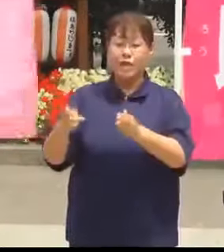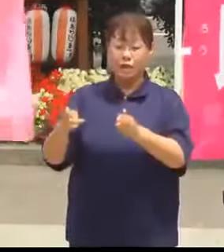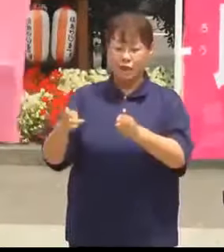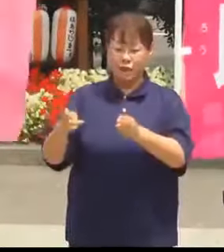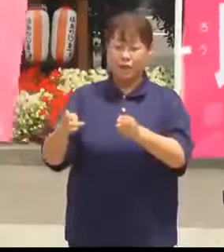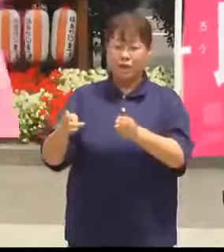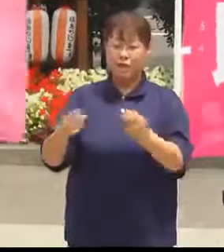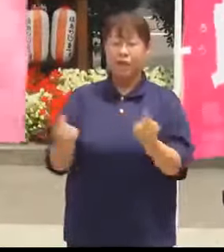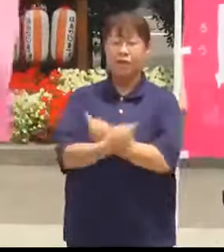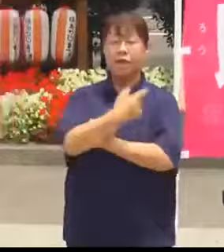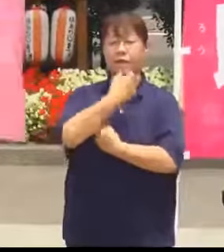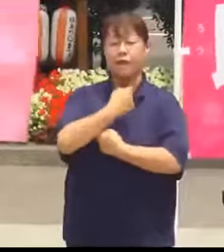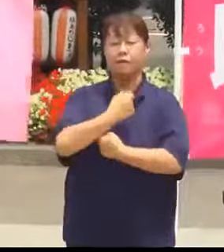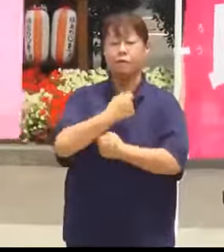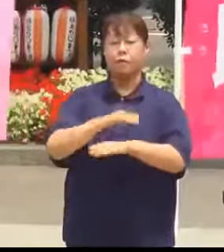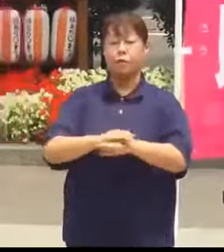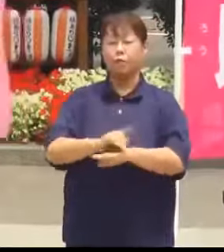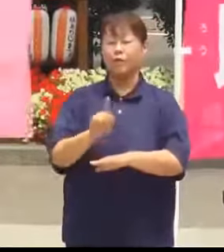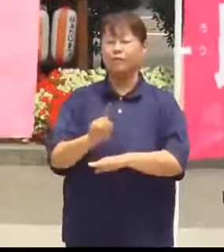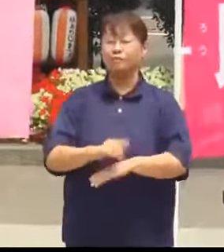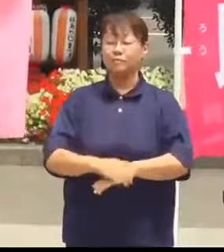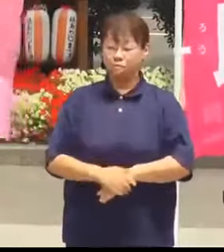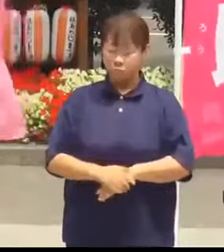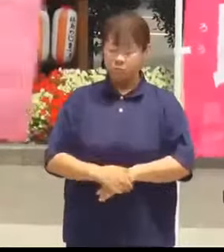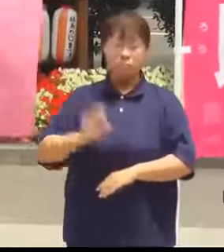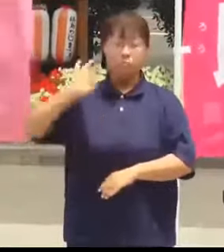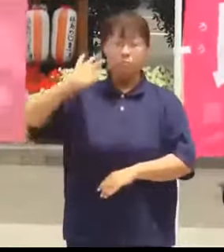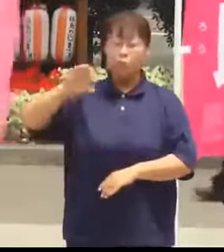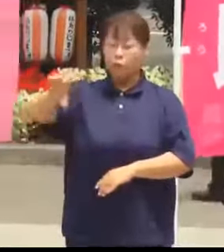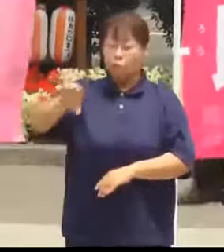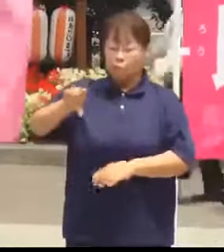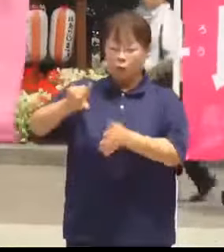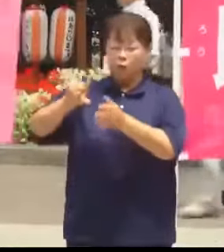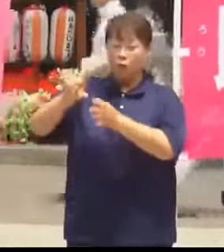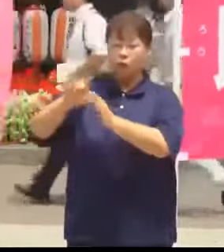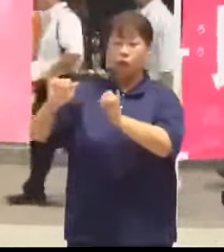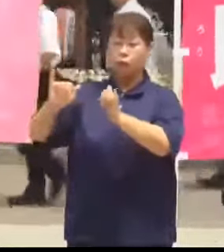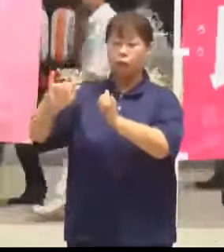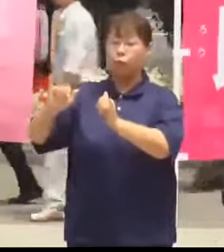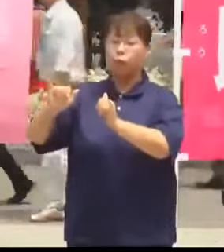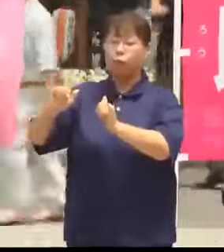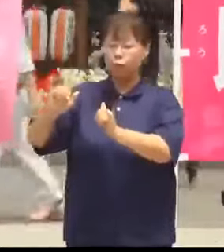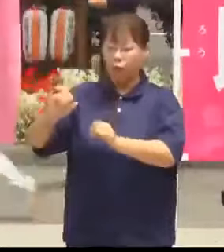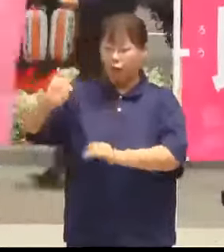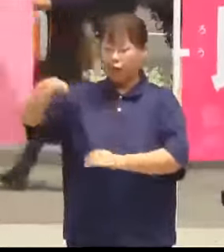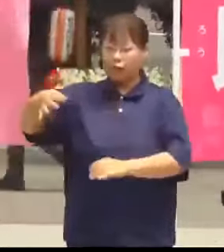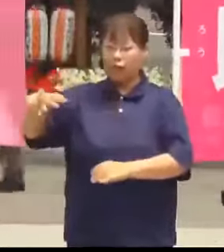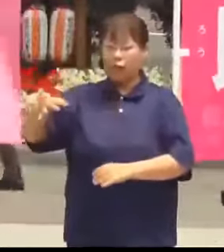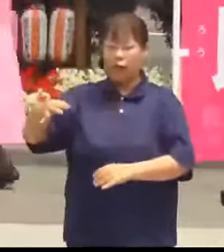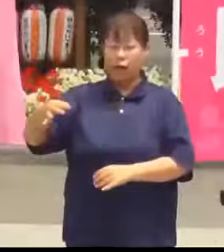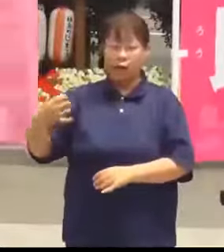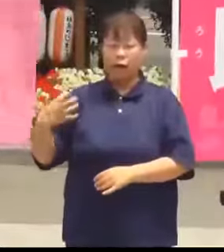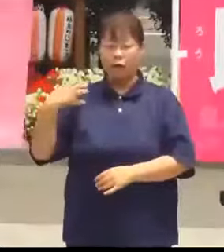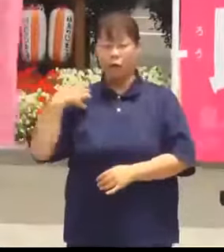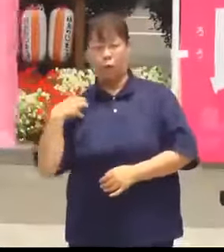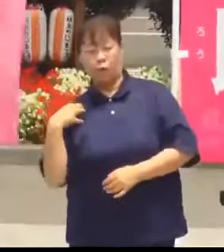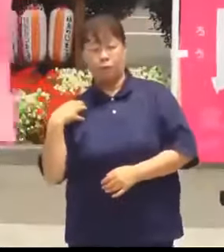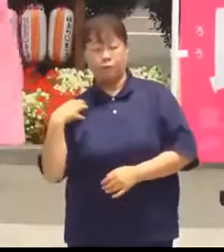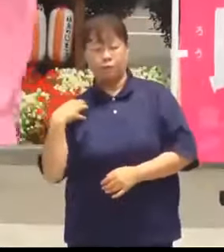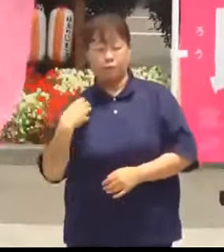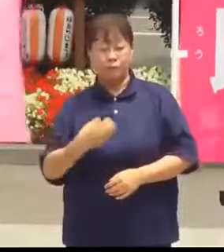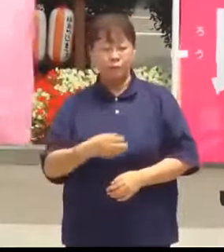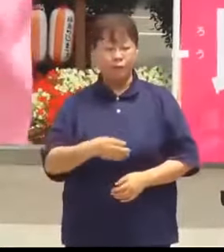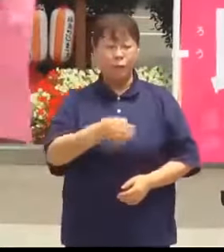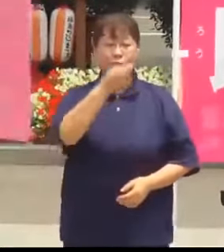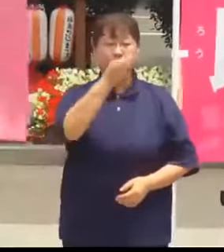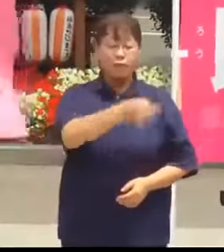たい要は何かもう買っていれば税負担を高くなり儲かっていないときには負担は減るこれが